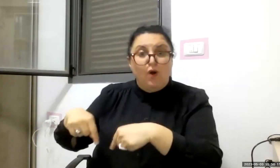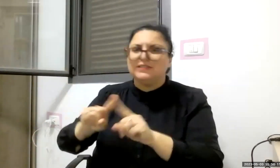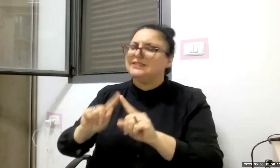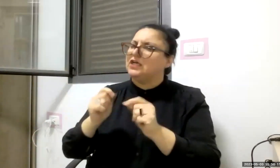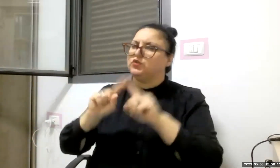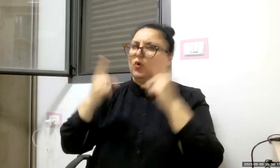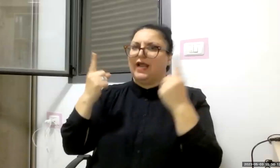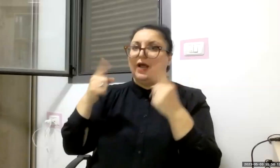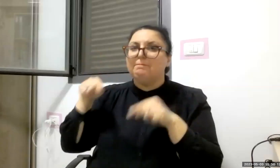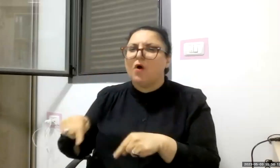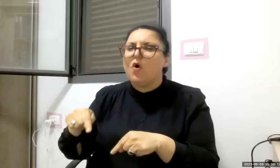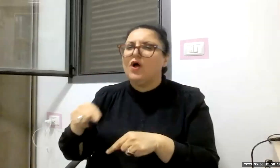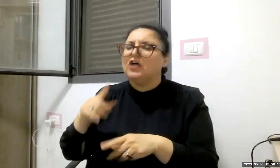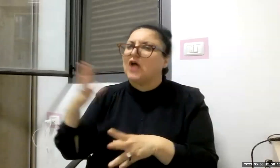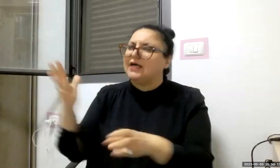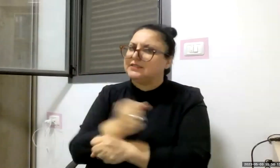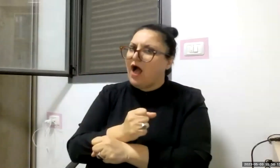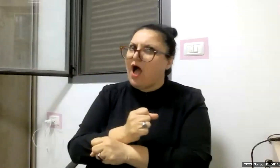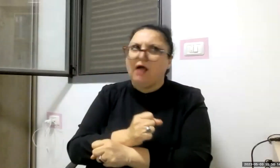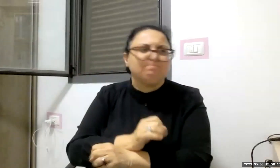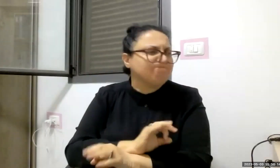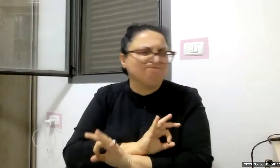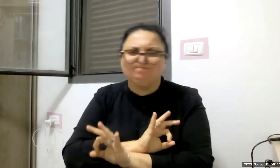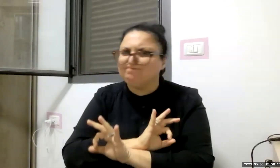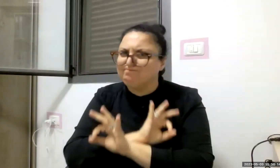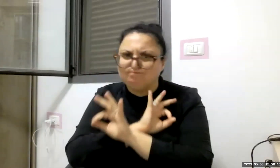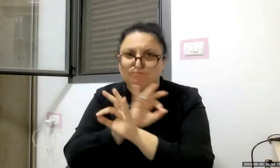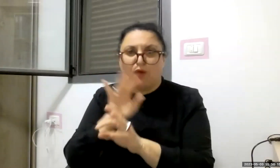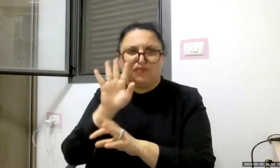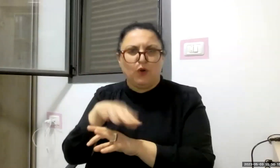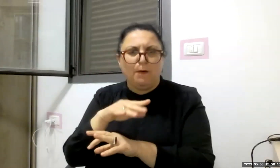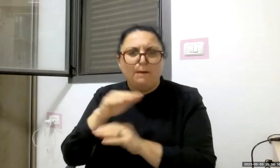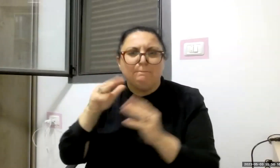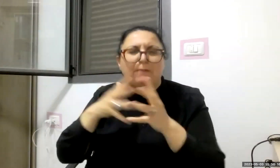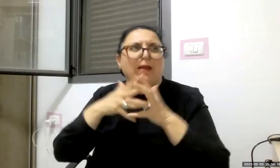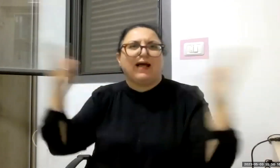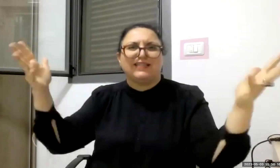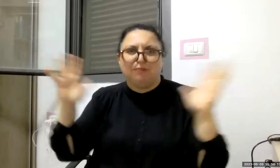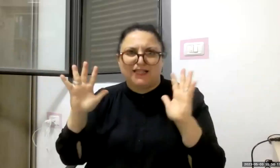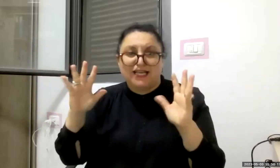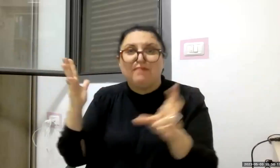חרשים להיות שווים בחברה עם שפת סימנים פה לעומת זאת יש הצלחה